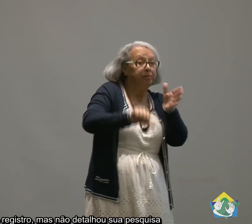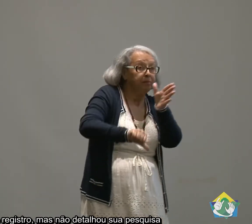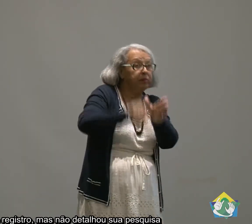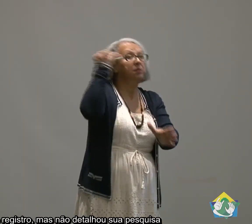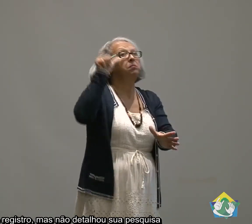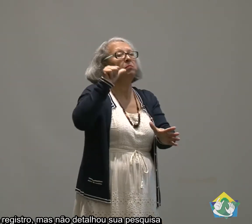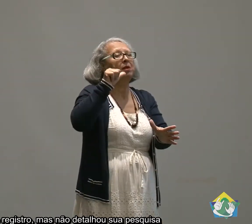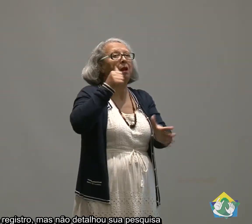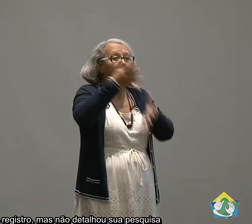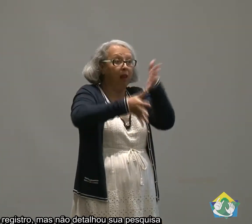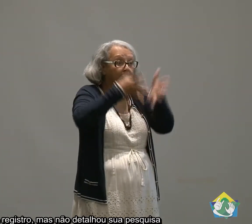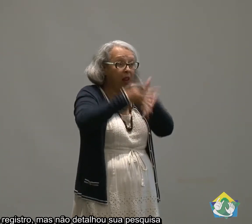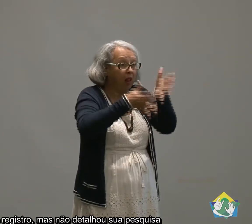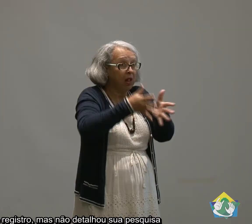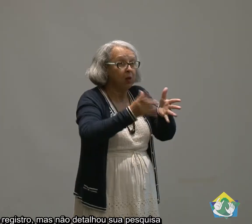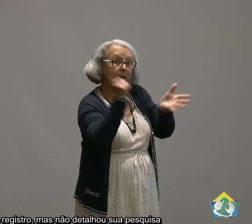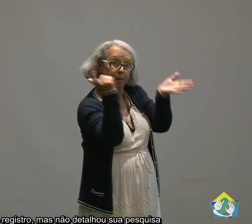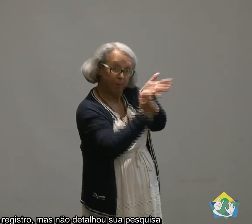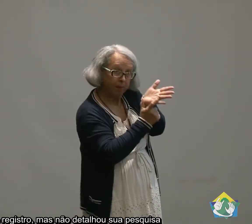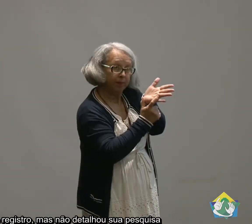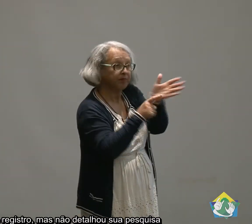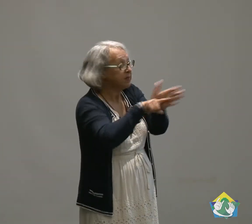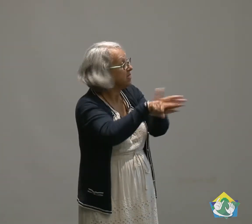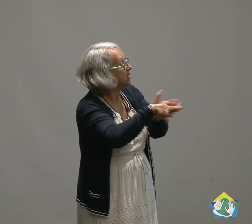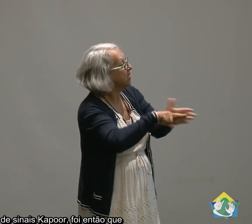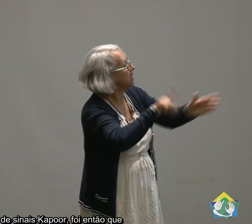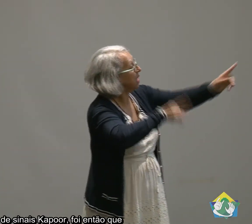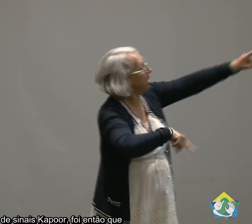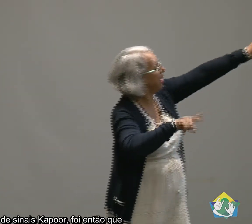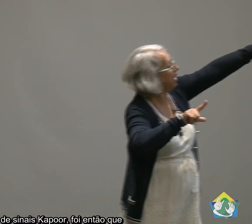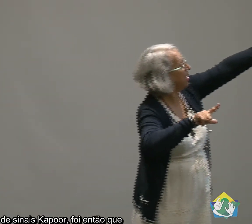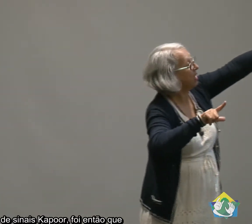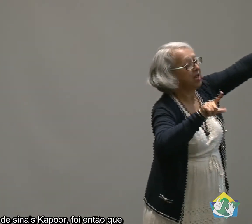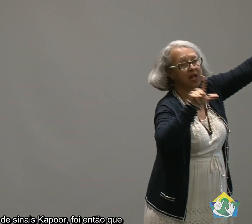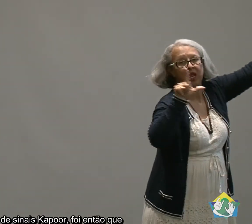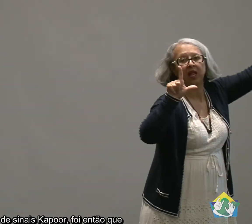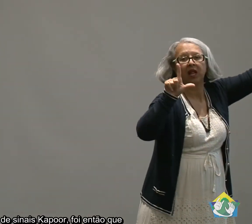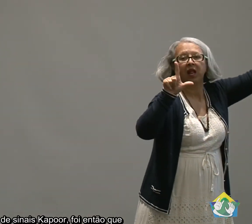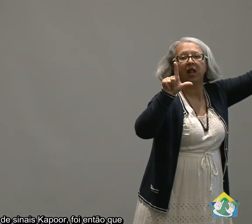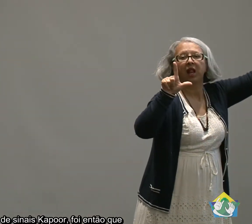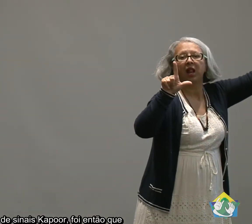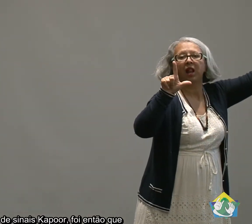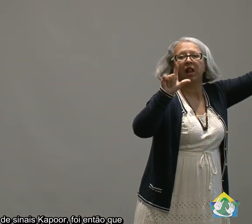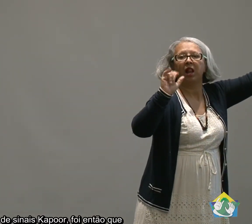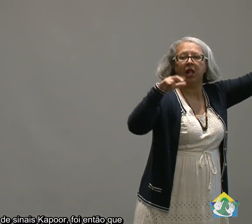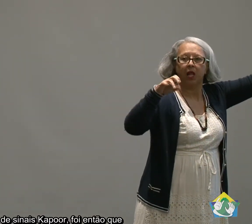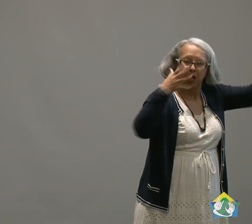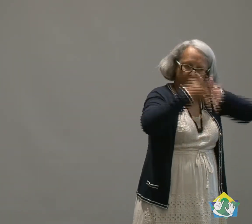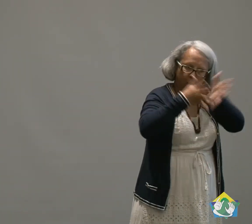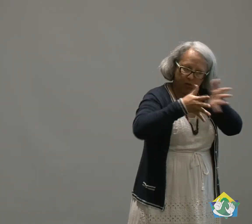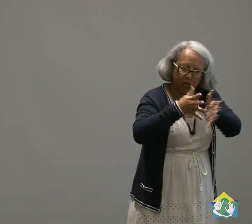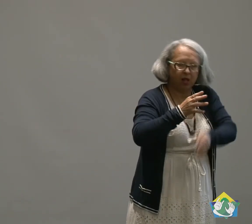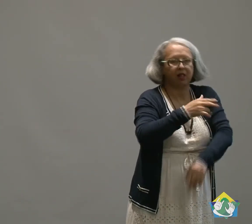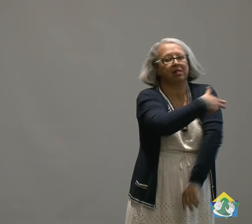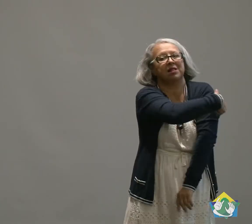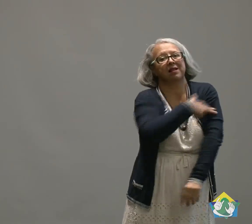Simplesmente fez o registro, mas não detalhou sua pesquisa da língua de sinais Kapor. Foi então que